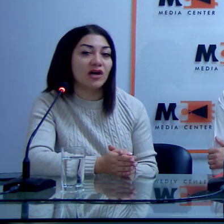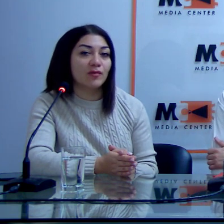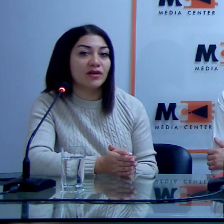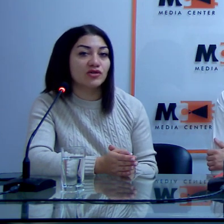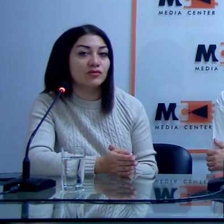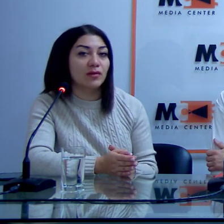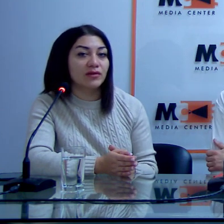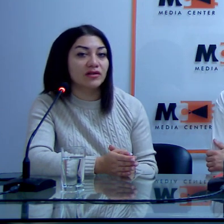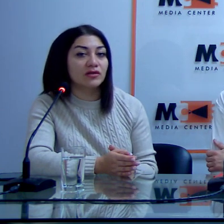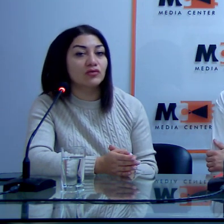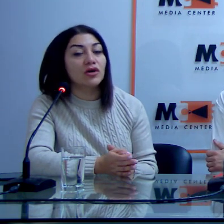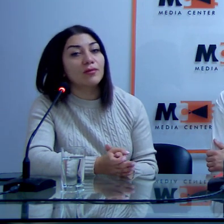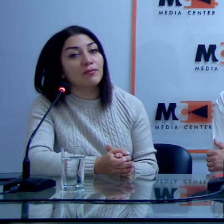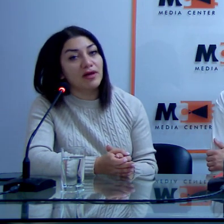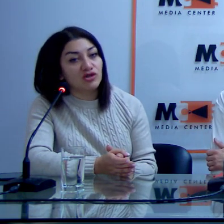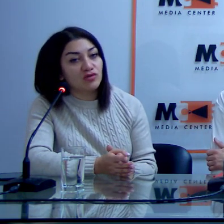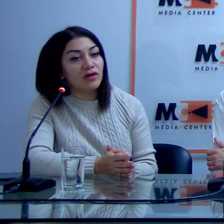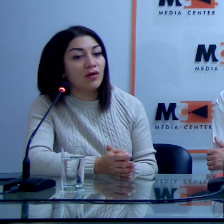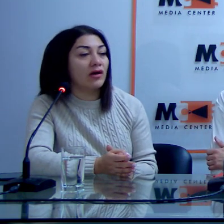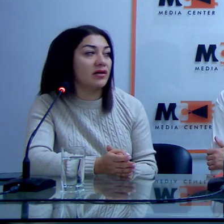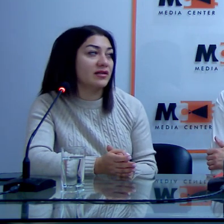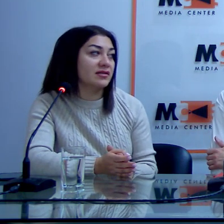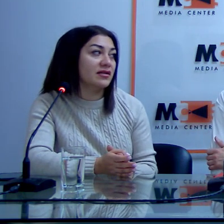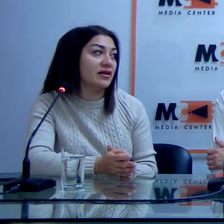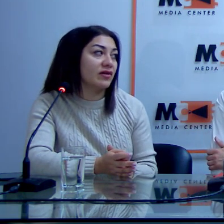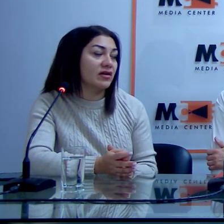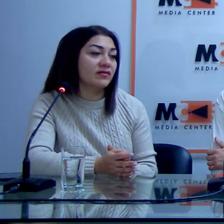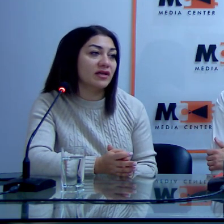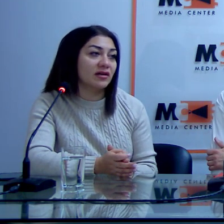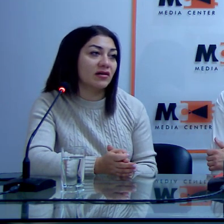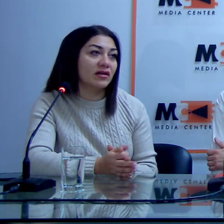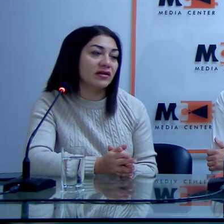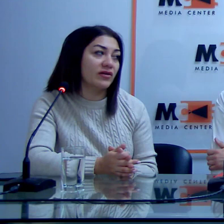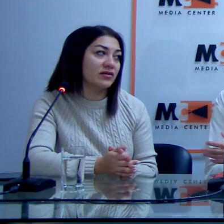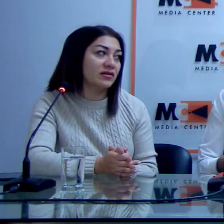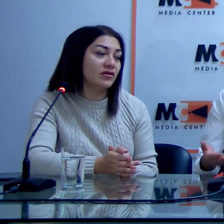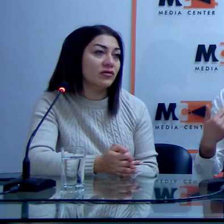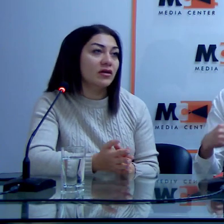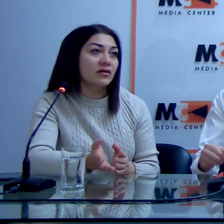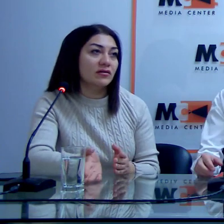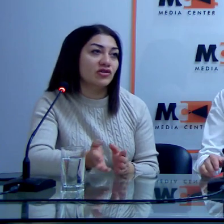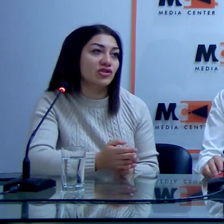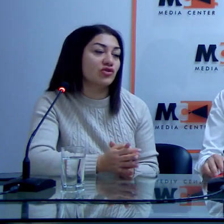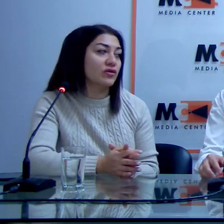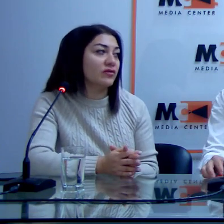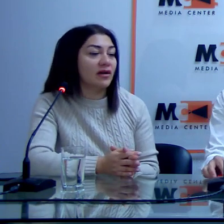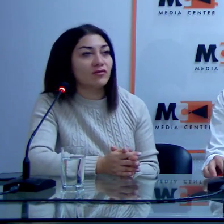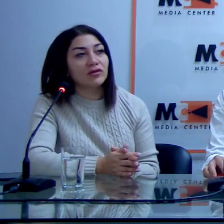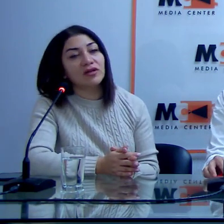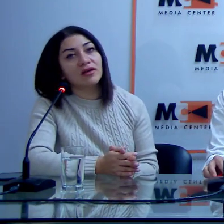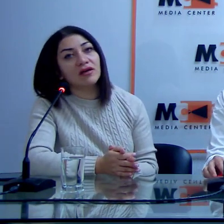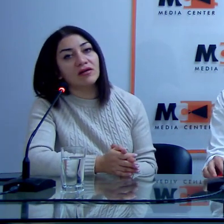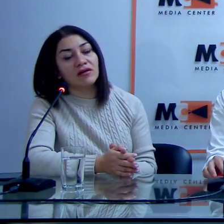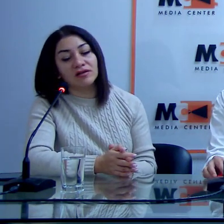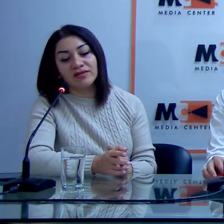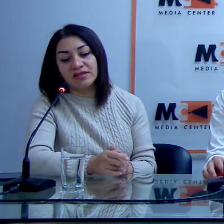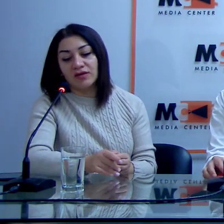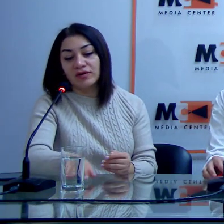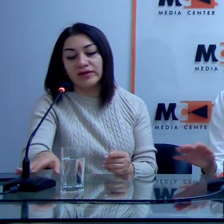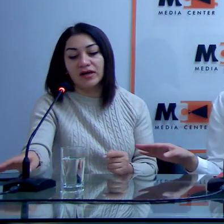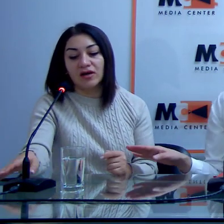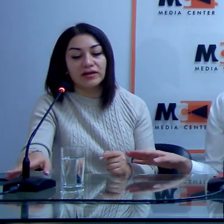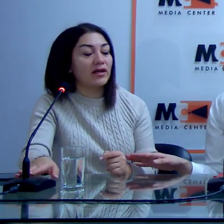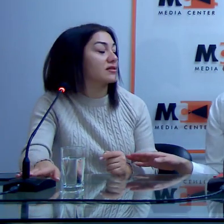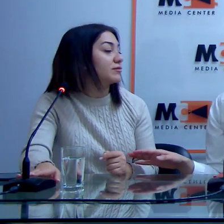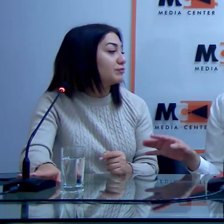նման հարմարեցում տրամադրելու մերժումը կարող է հանգեցնել իրավական եւ դատական հետևանքներով, ինչի շնորհիվ հնարավոր է կդառնա խախտված